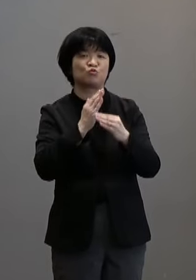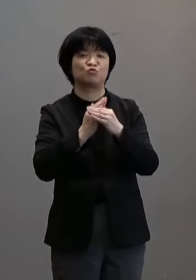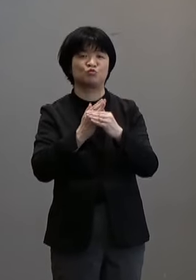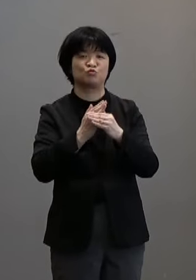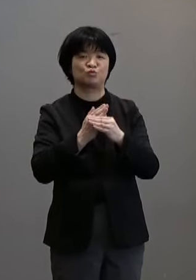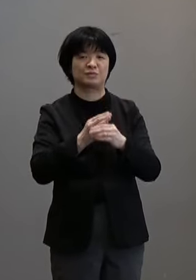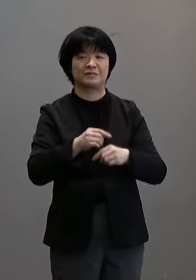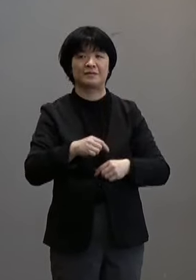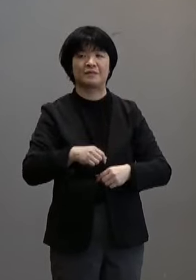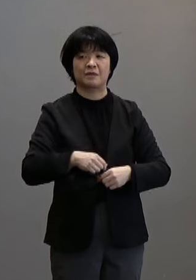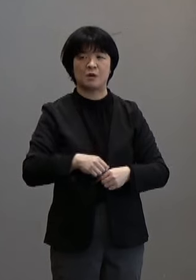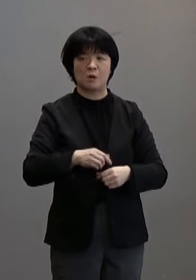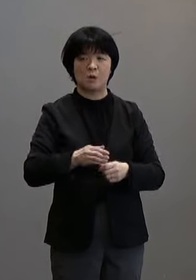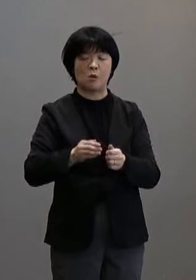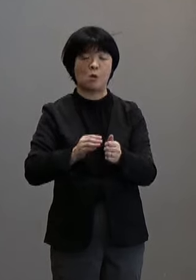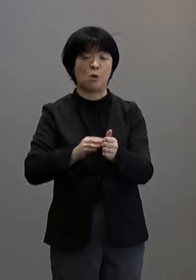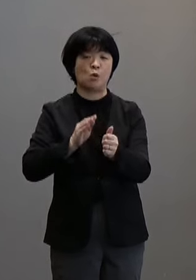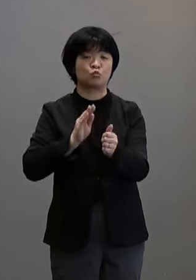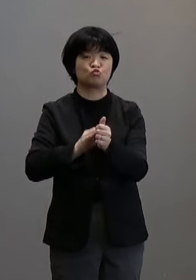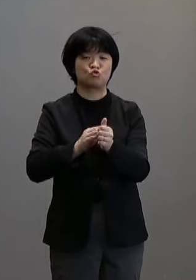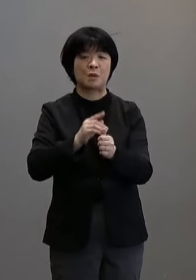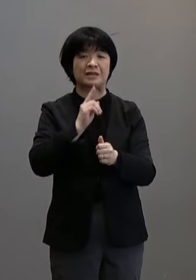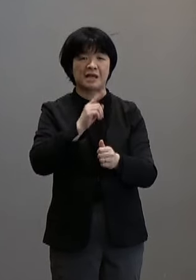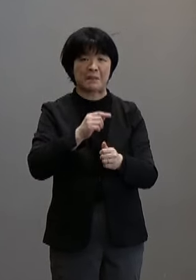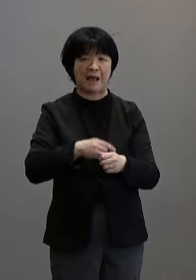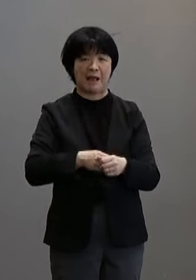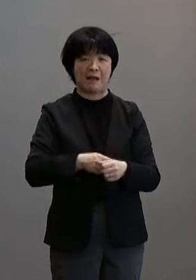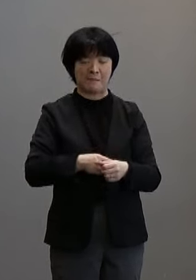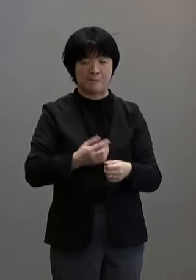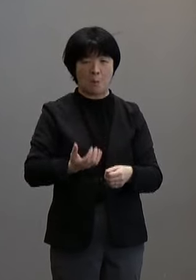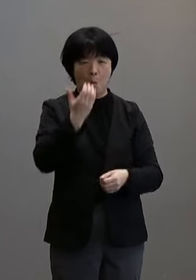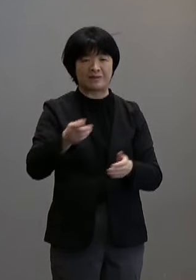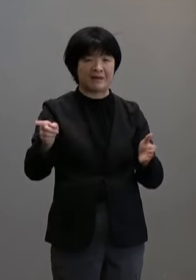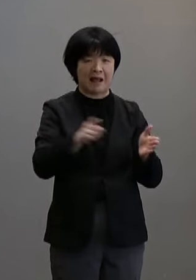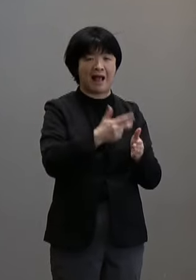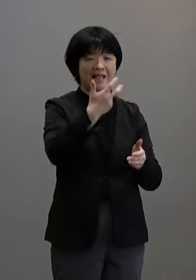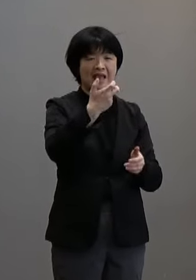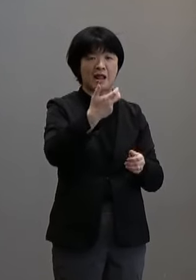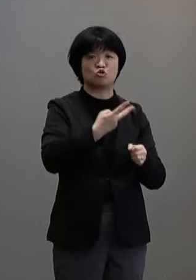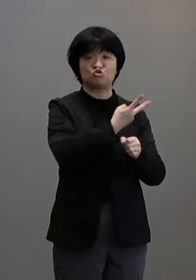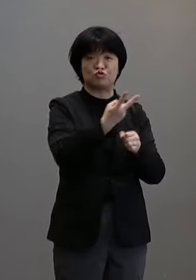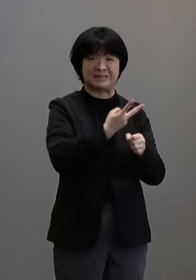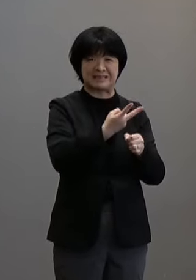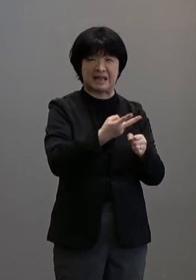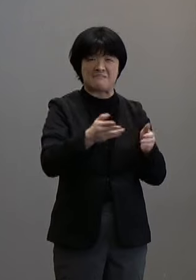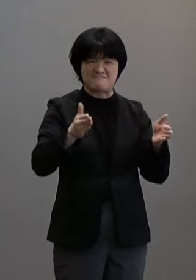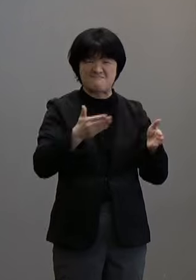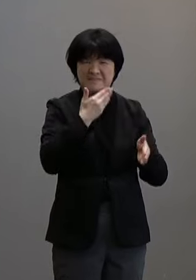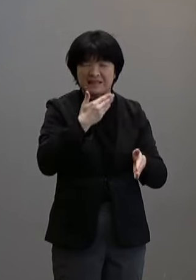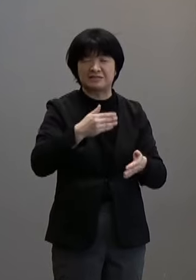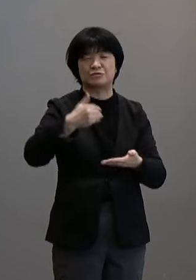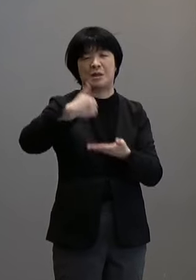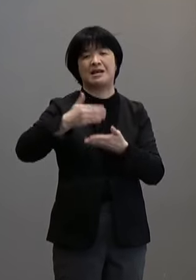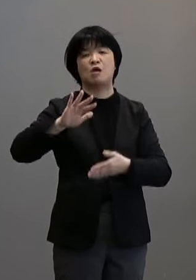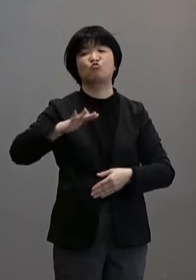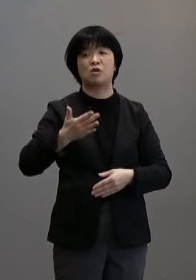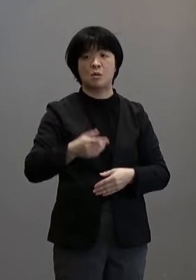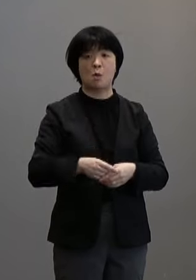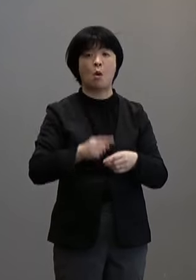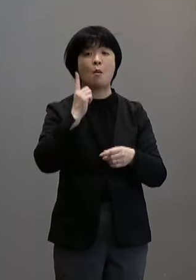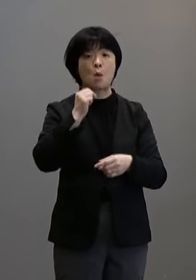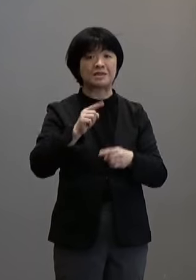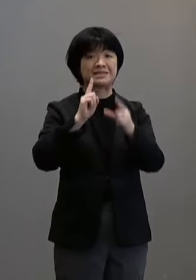の救助にあたっては72時間というのが一つの、リミットとされているわけですけれども、もしその県内でですね、同規模